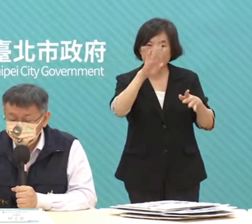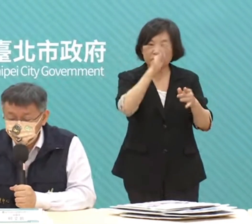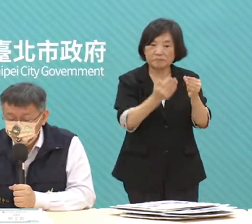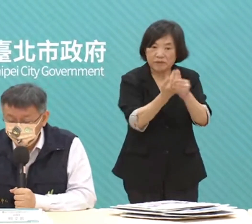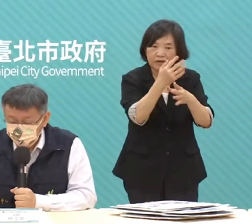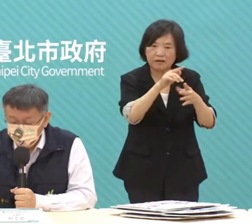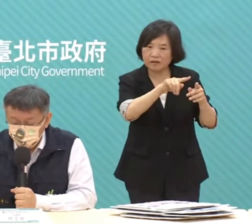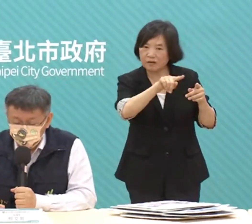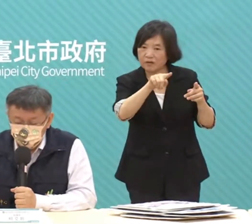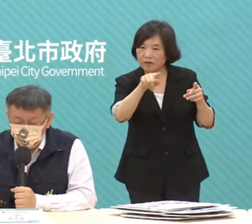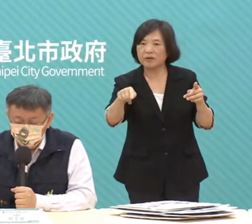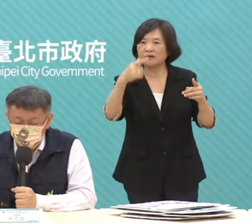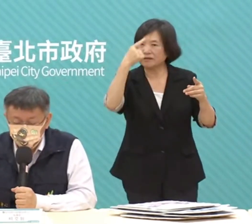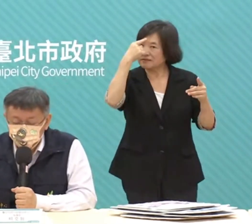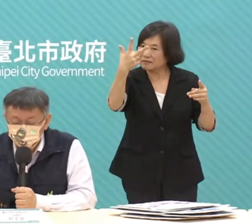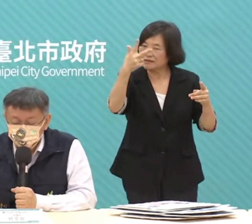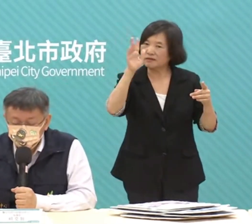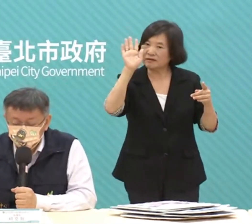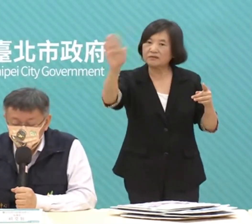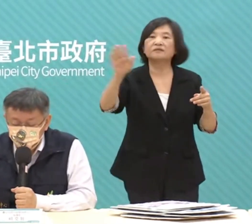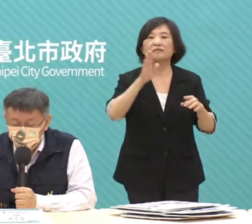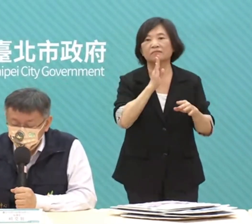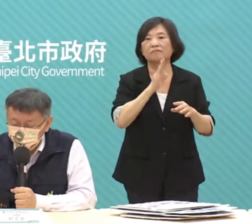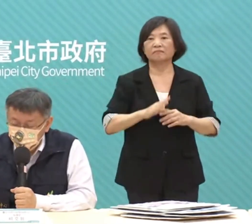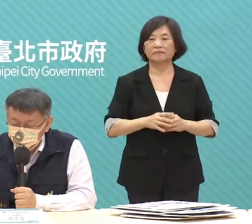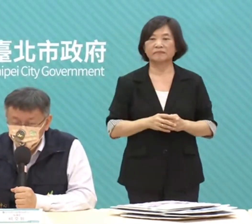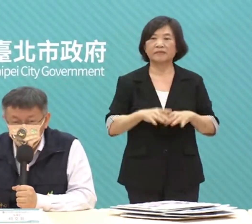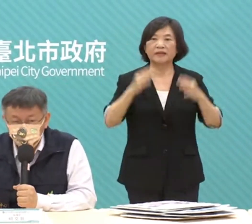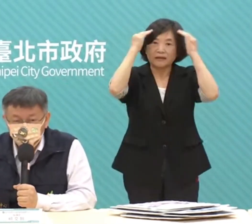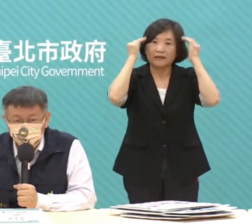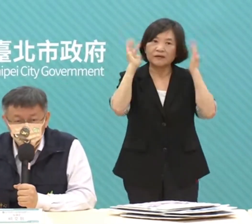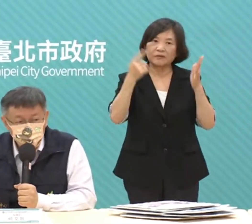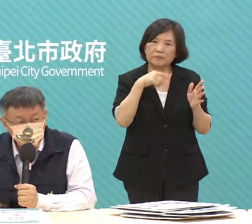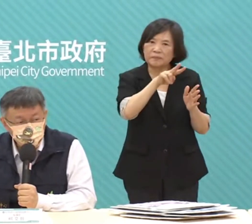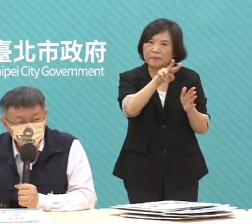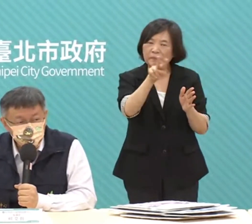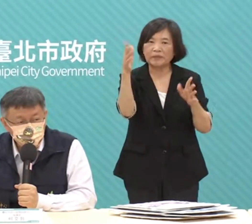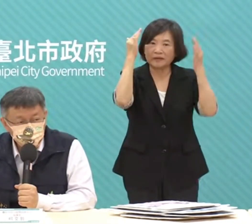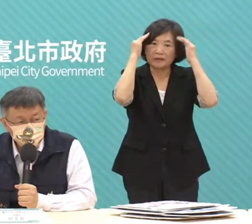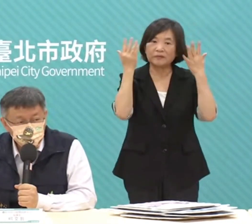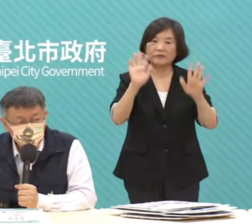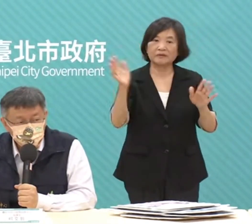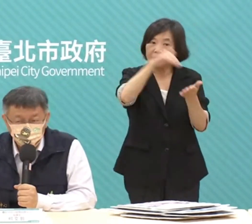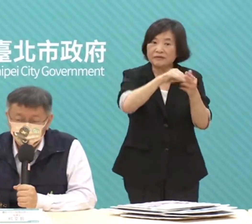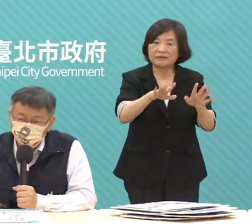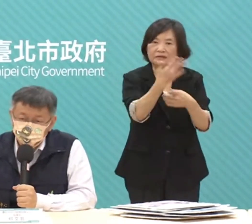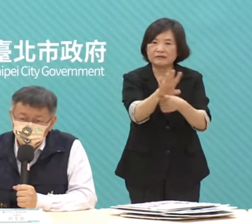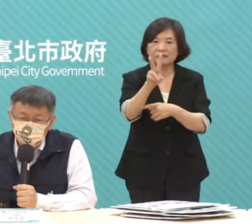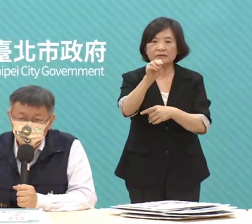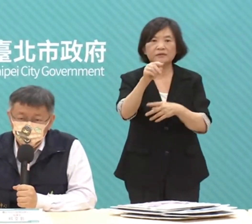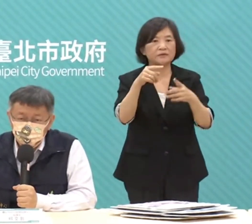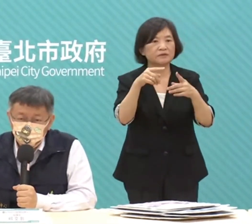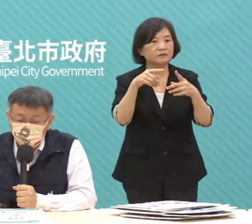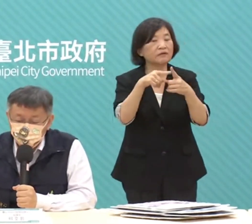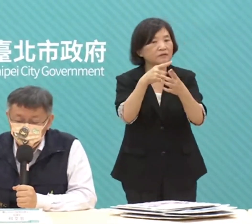线后面。那是这样的哦，以韩国的案例呢，韩国到现在死了20,000多人